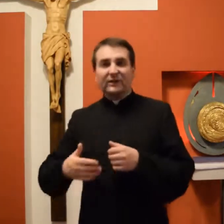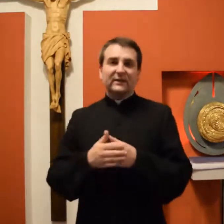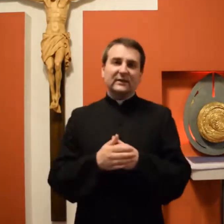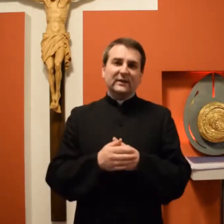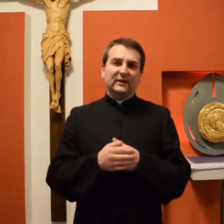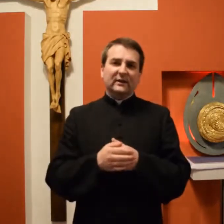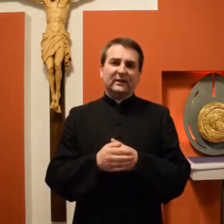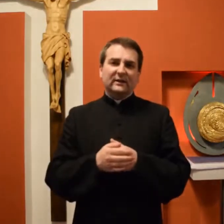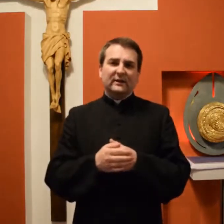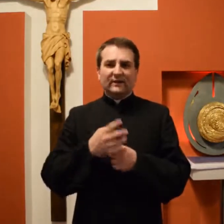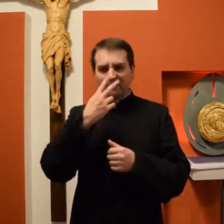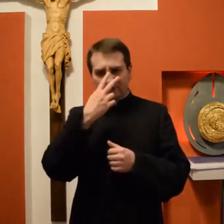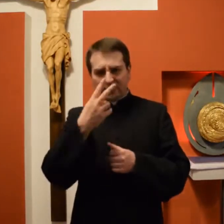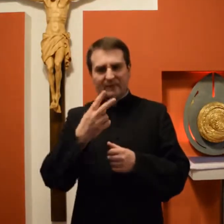nogi widzimy.